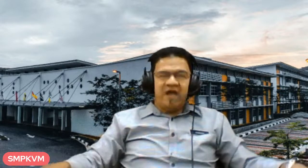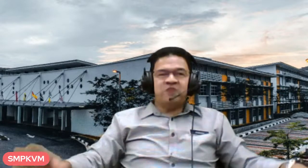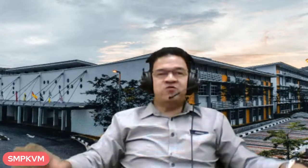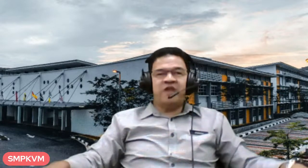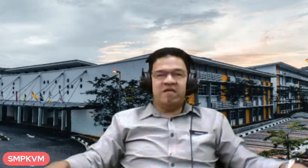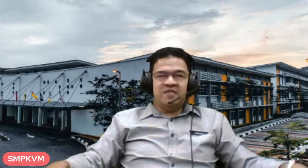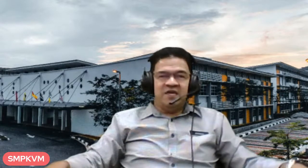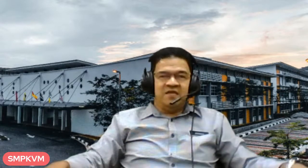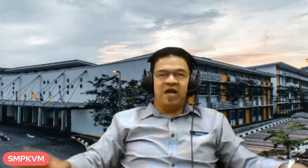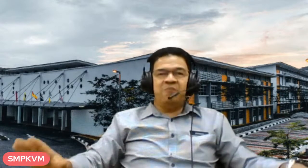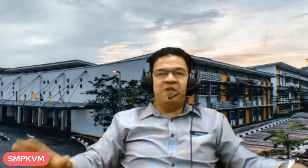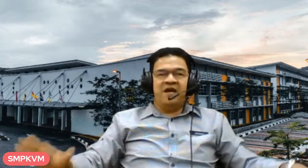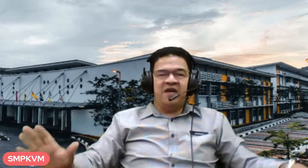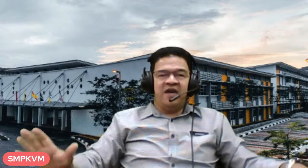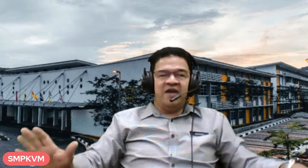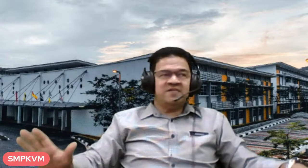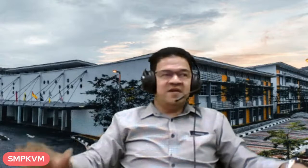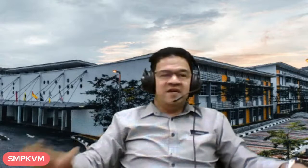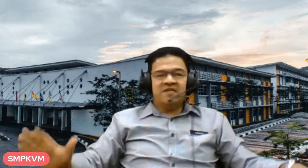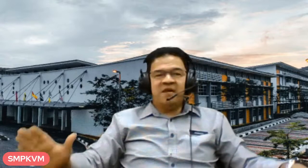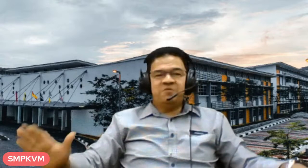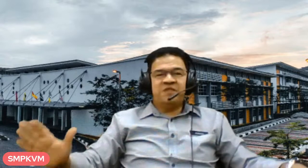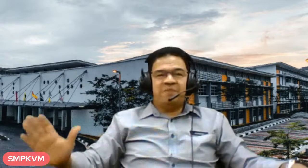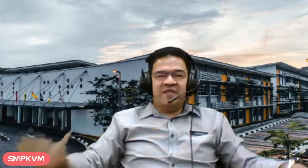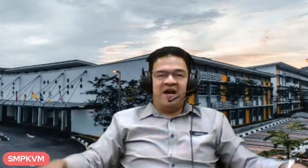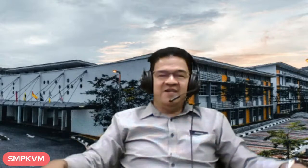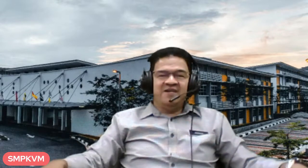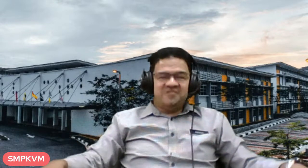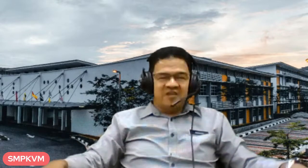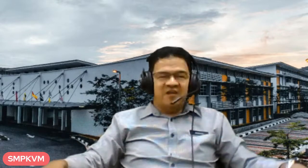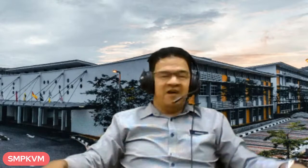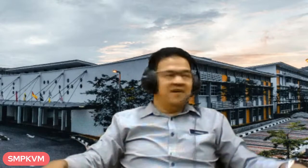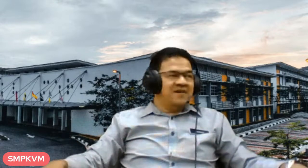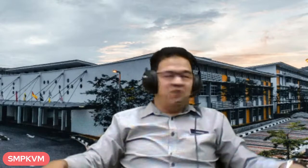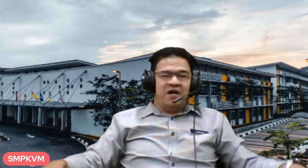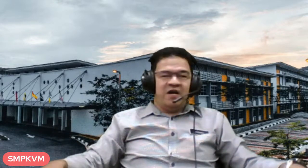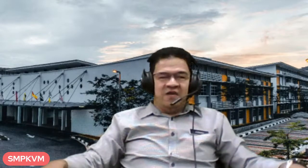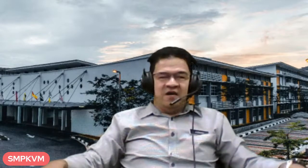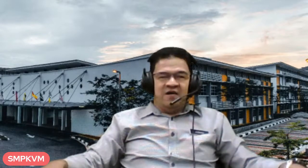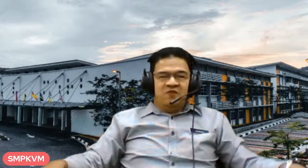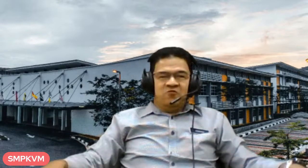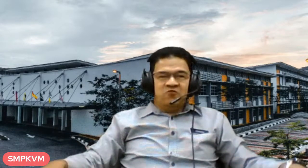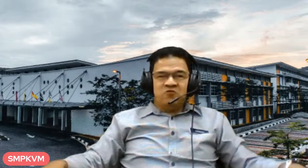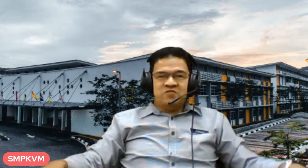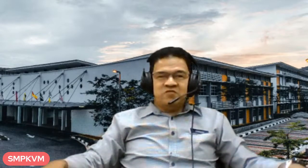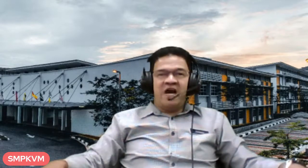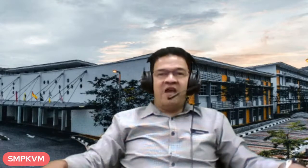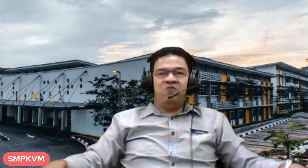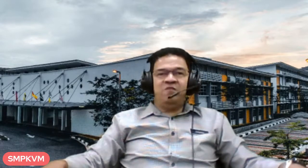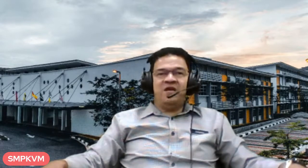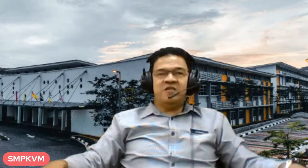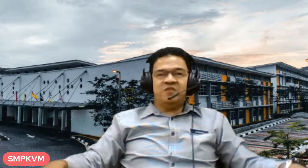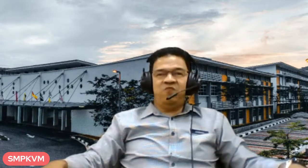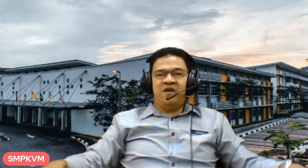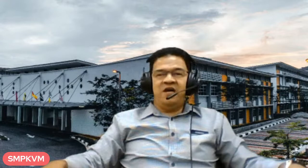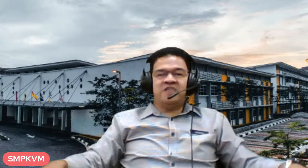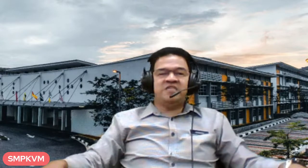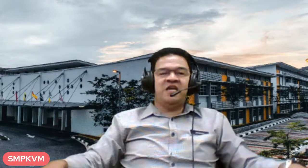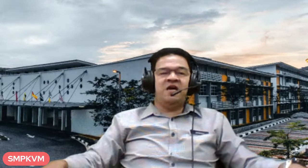jangan susah hati dengan menangis kita dapat sepanjang Insyaallah kamu akan biaya untuk itu sekian